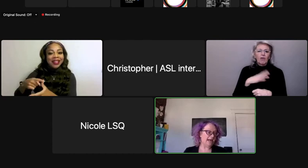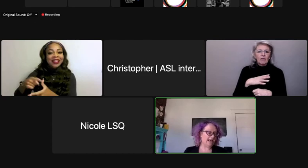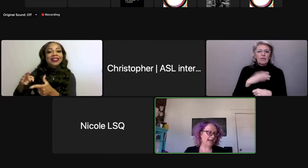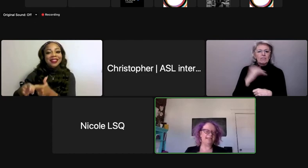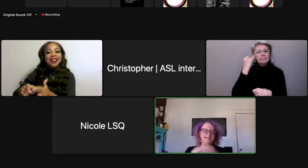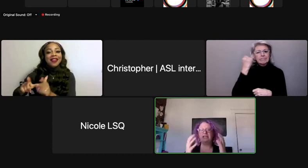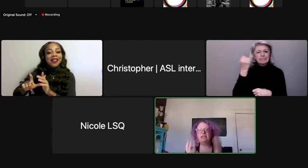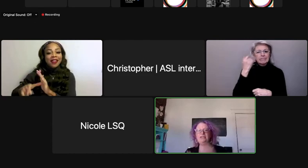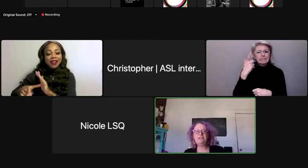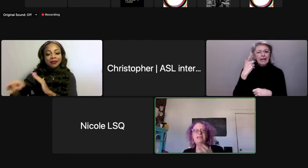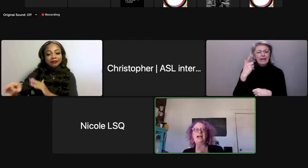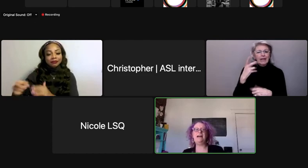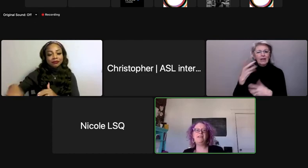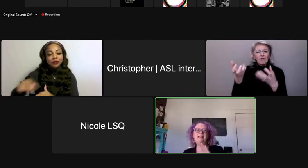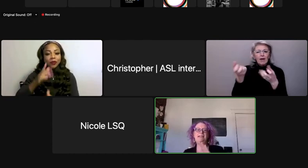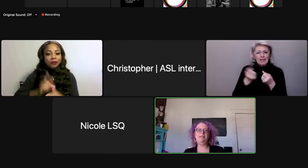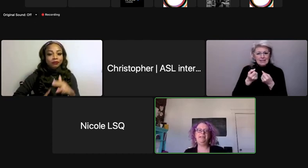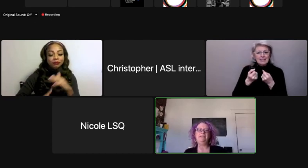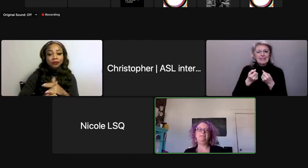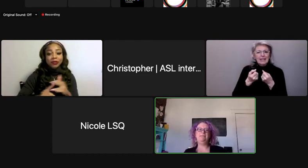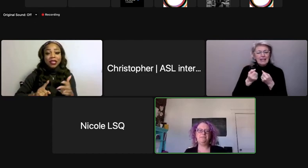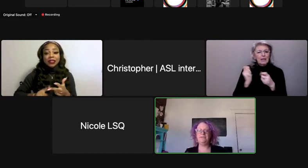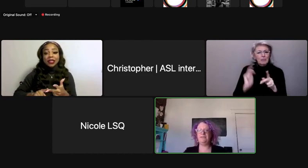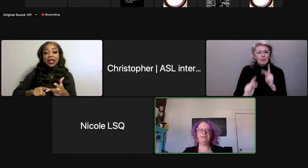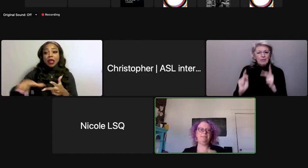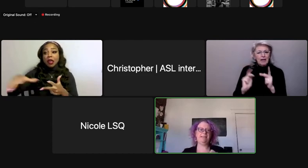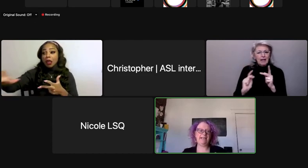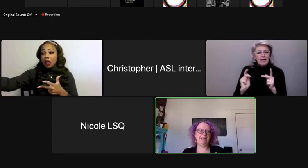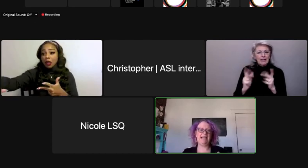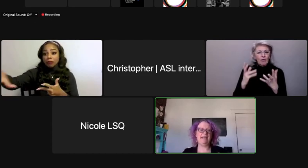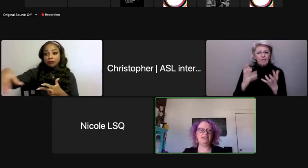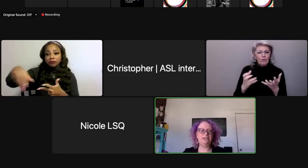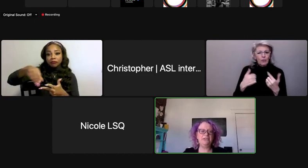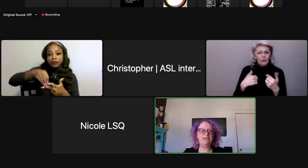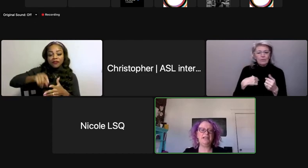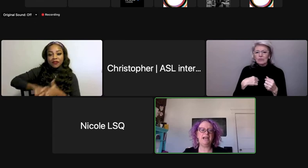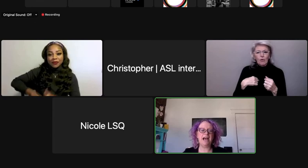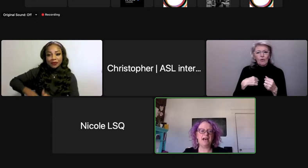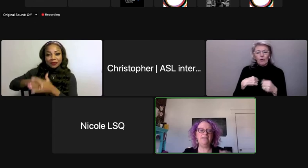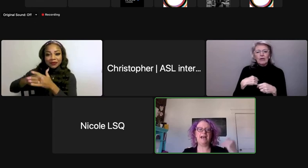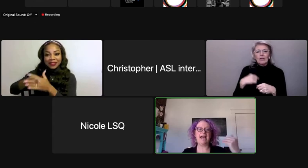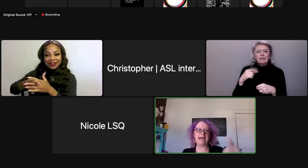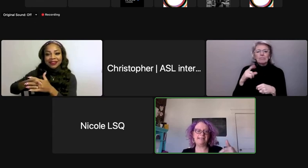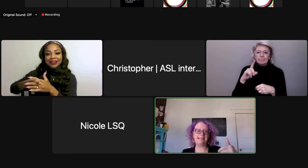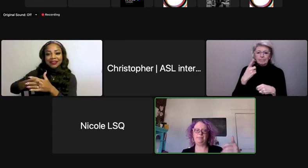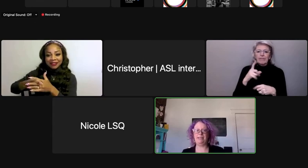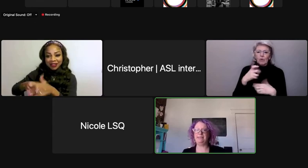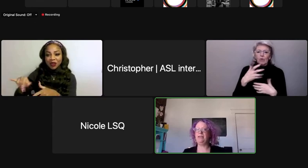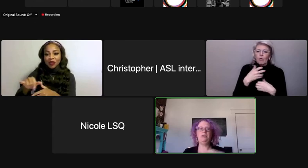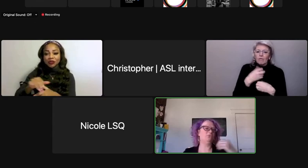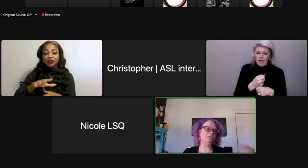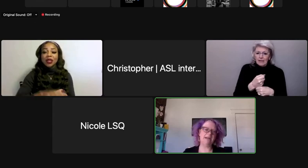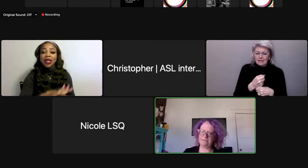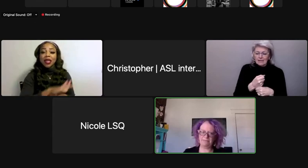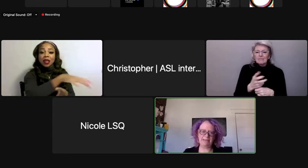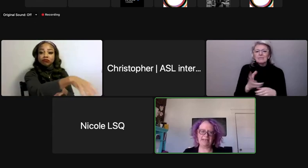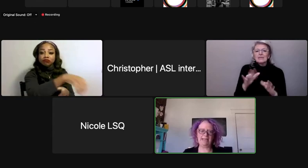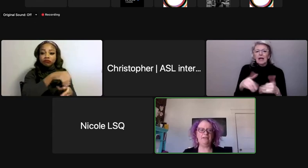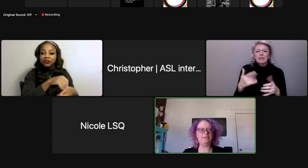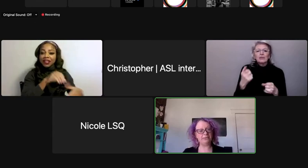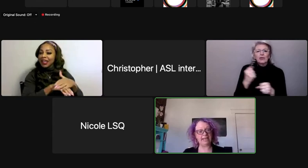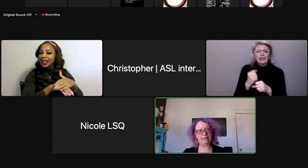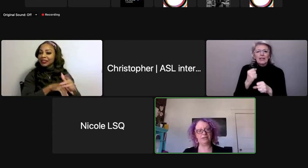qu'on va attirer le public que l'on vise il une question de confiance et puis il y a tout ce travail